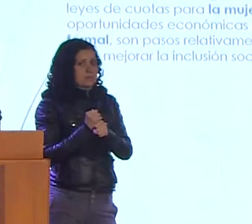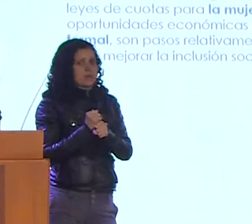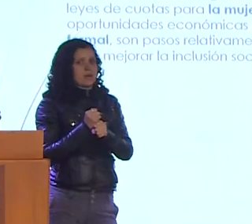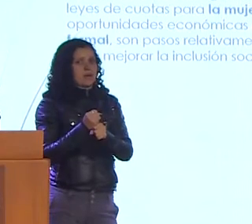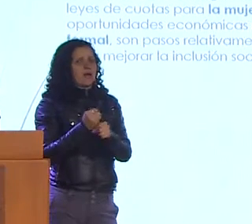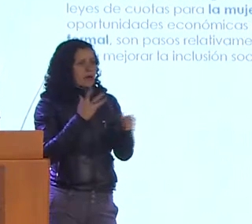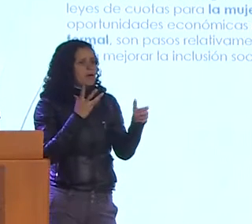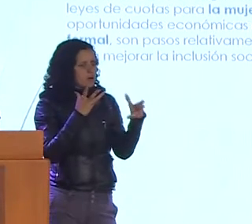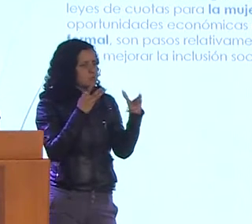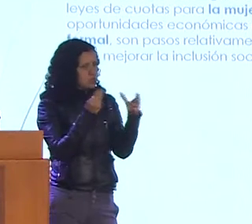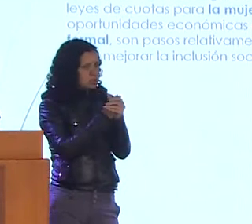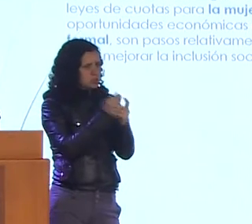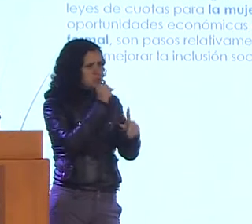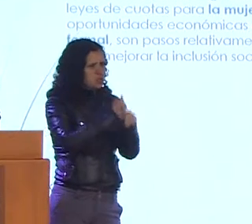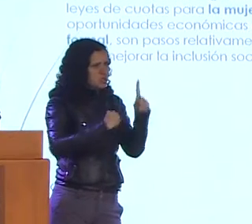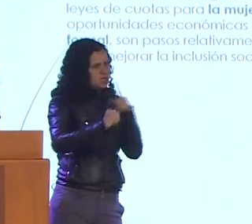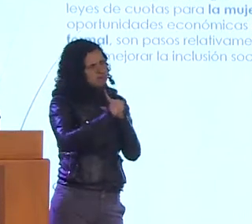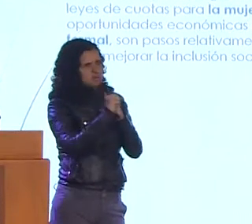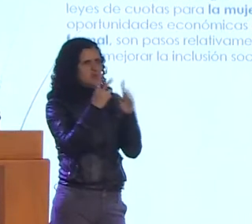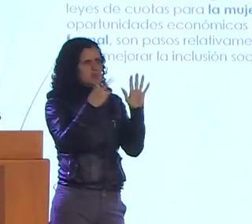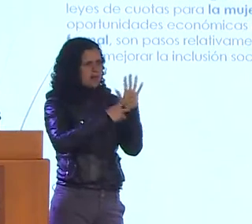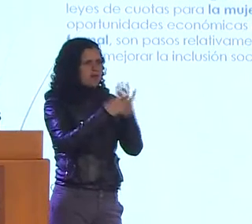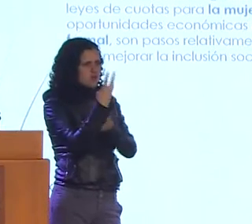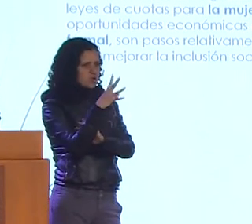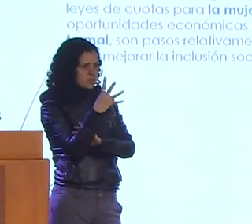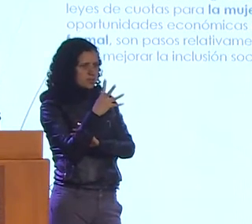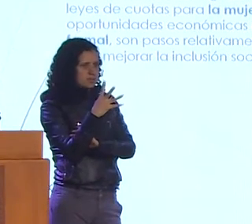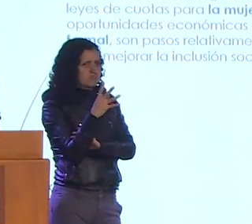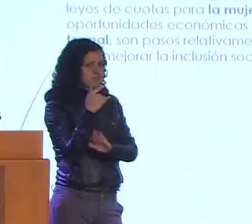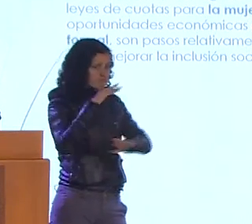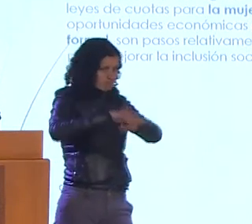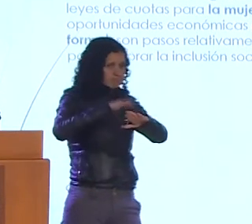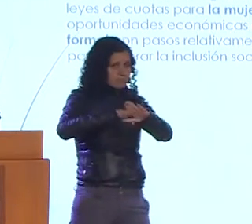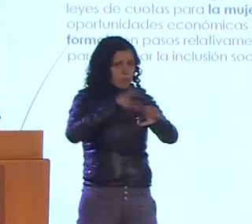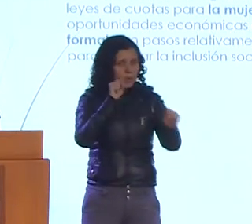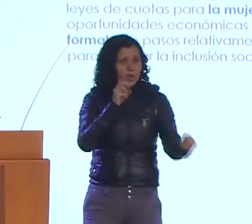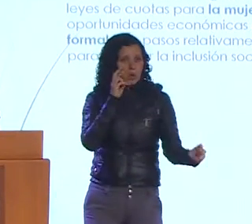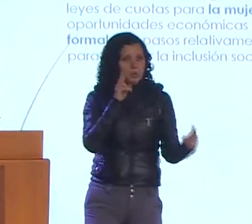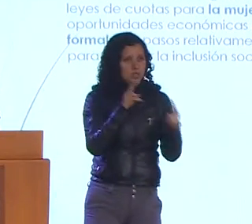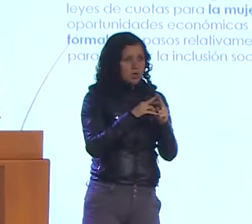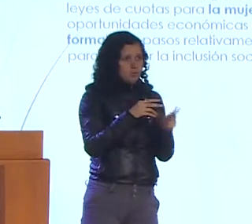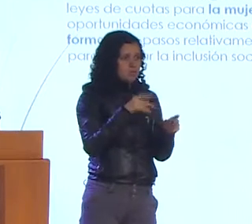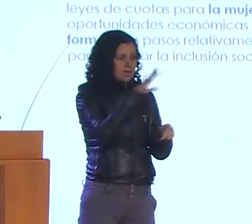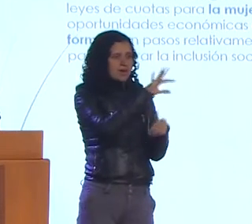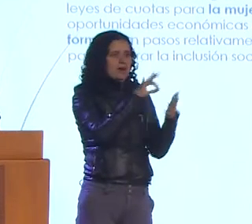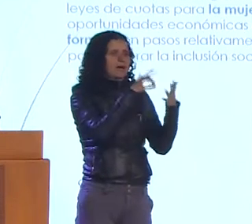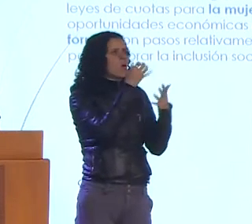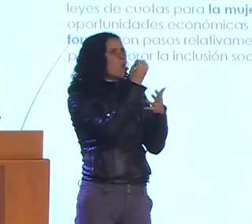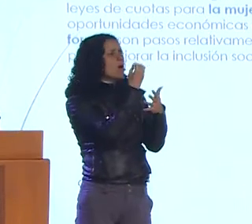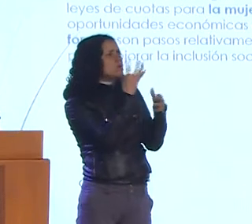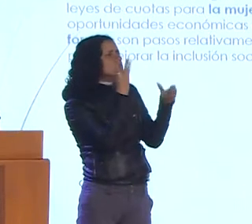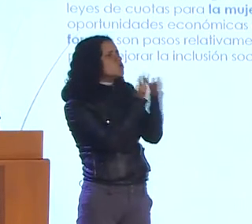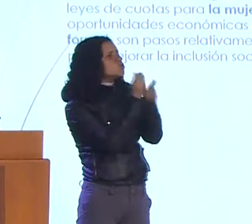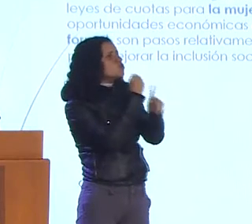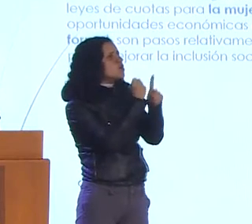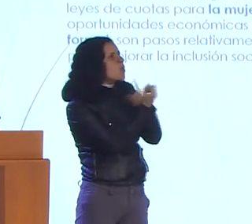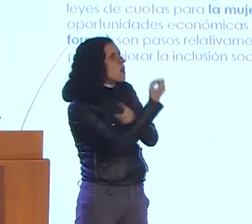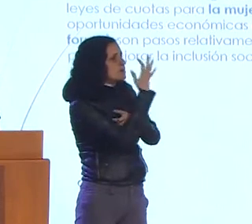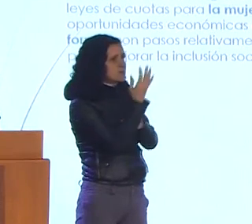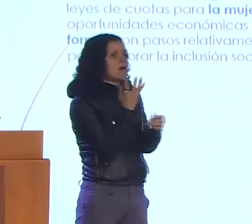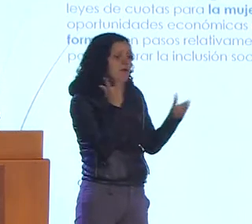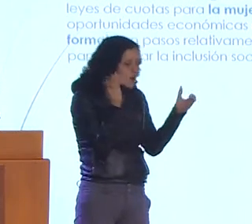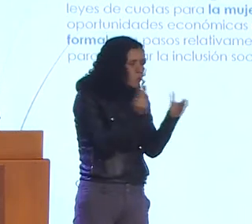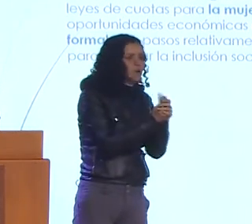de inclusión social 2014. Les invito a conocerlo. En ese índice se habla de incluir la raza,